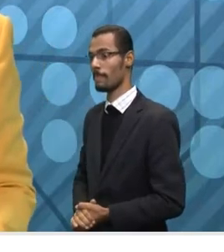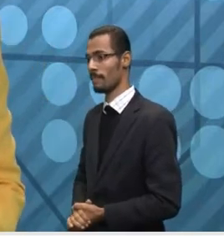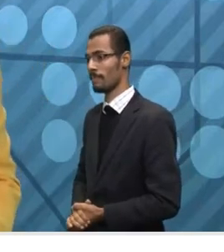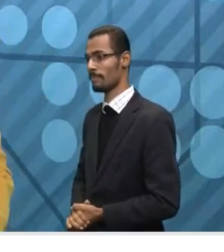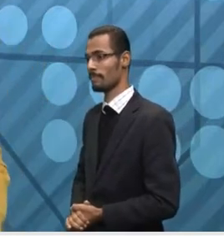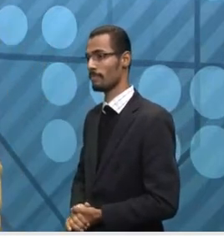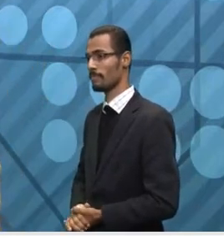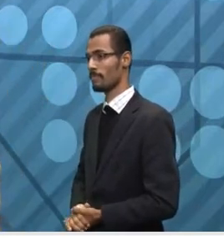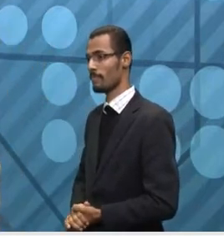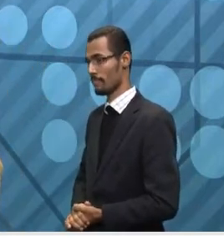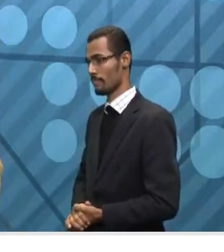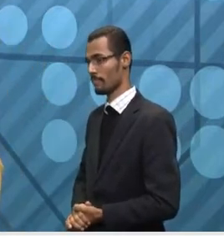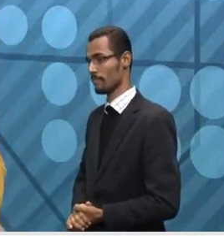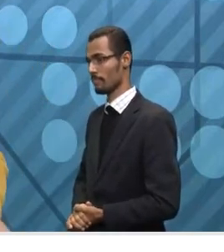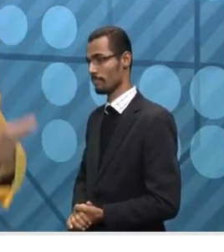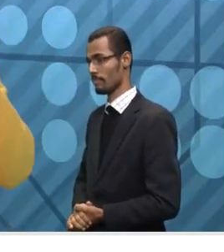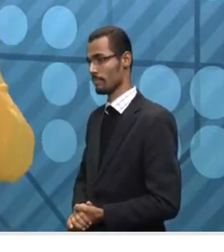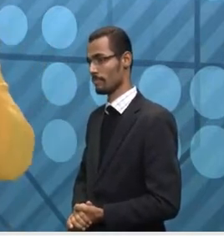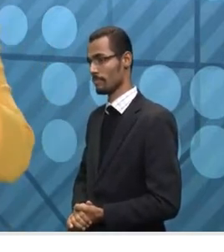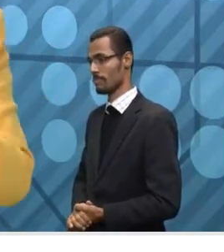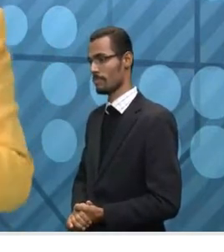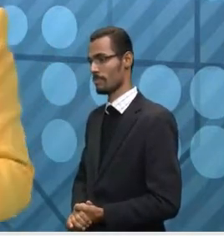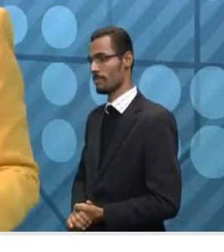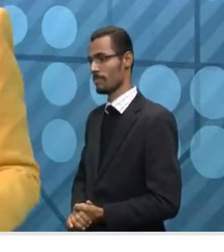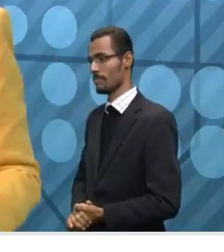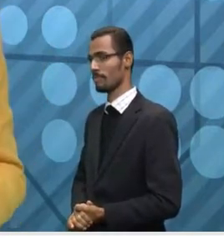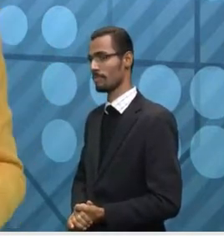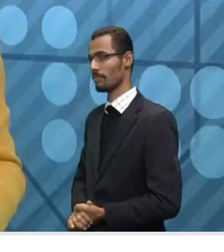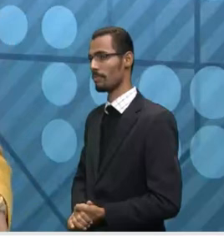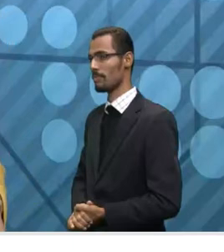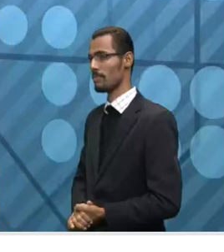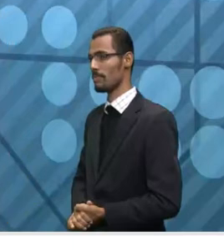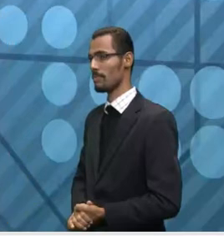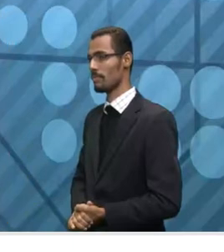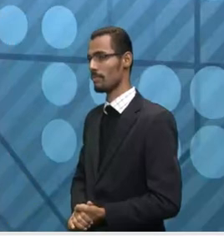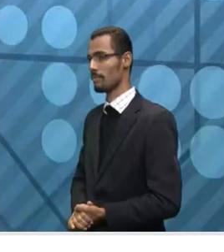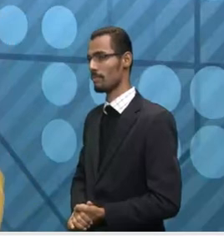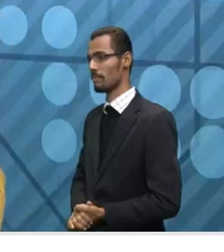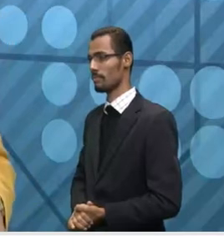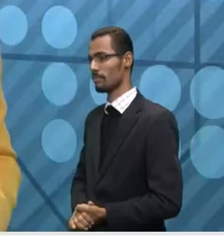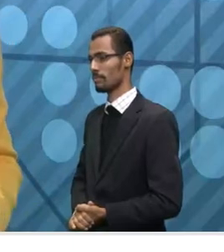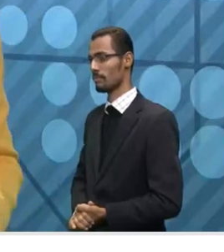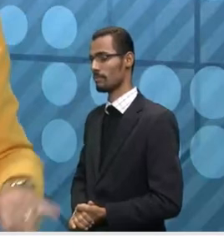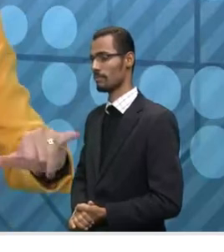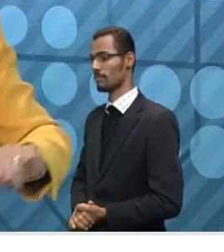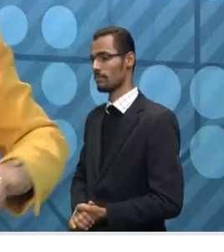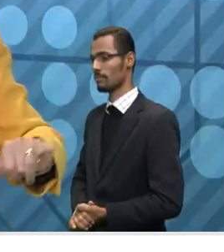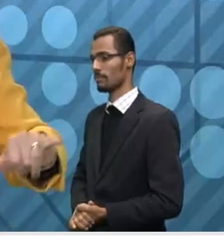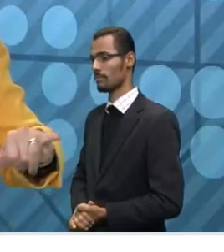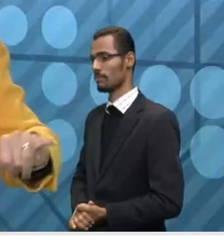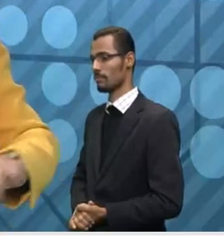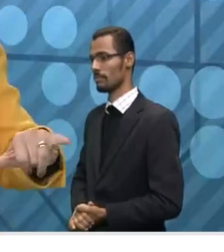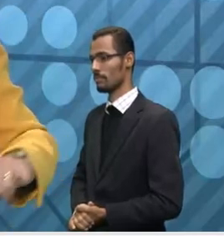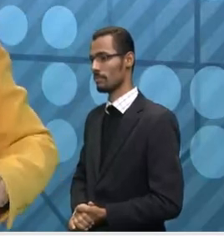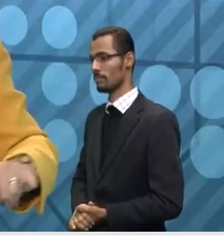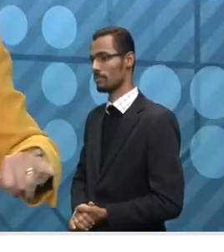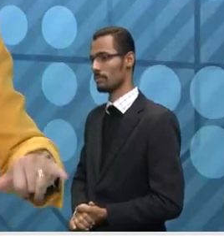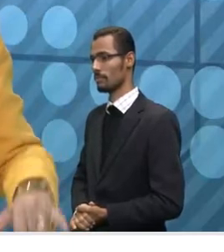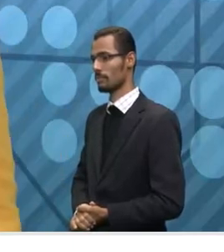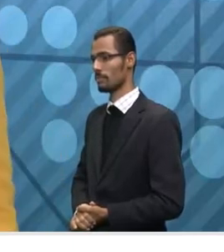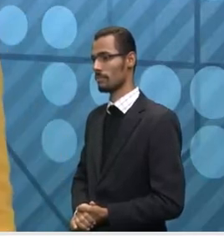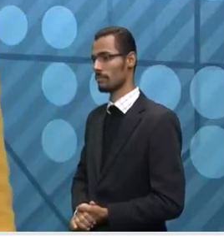para fora. Perdoar ou desculpe, a mesma configuração de mãos. Sofrer, a mesma configuração de mãos, pode ser com as